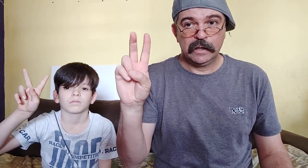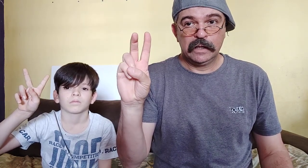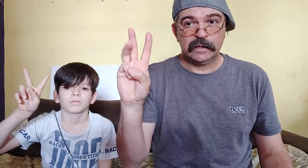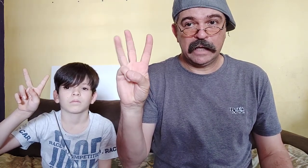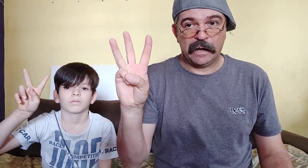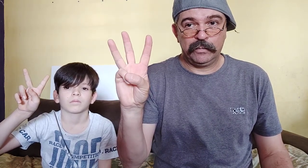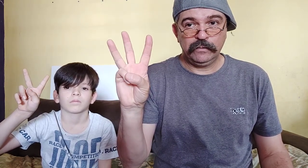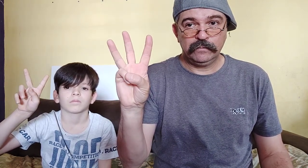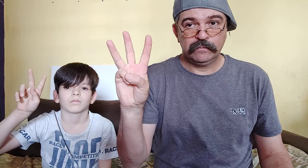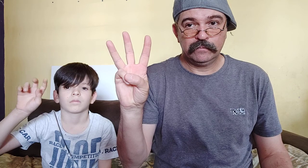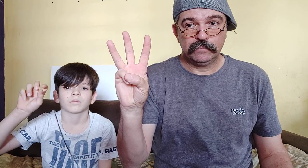W,